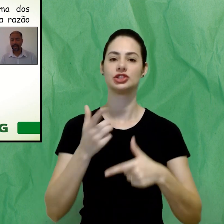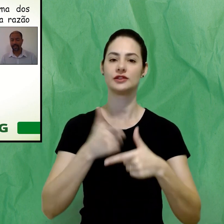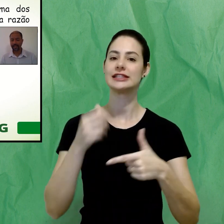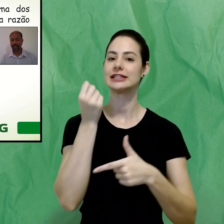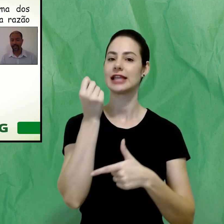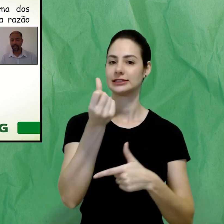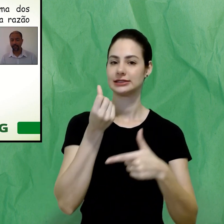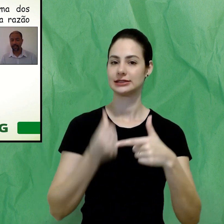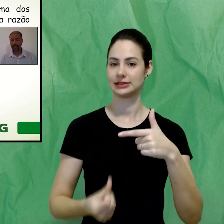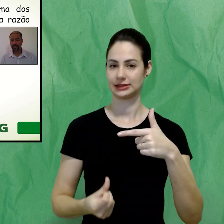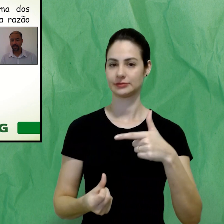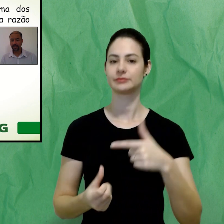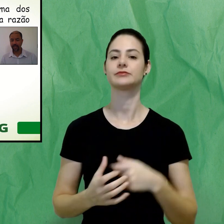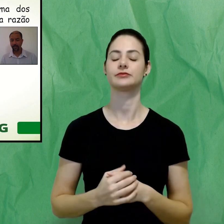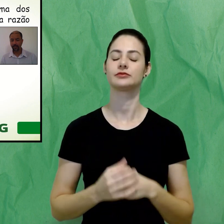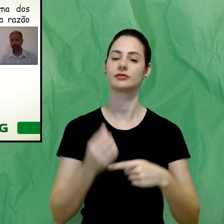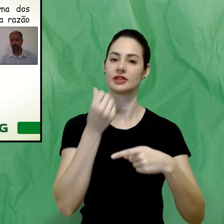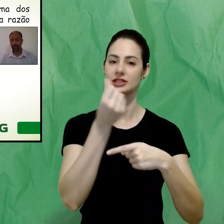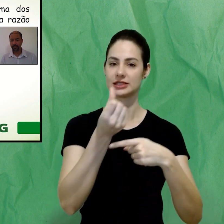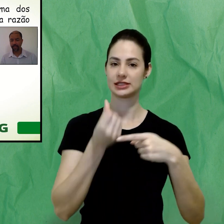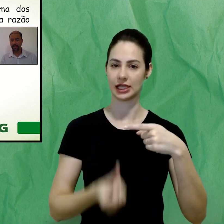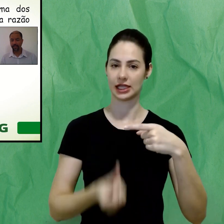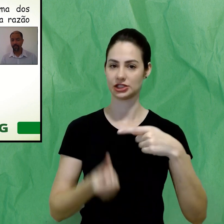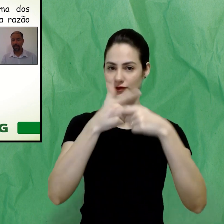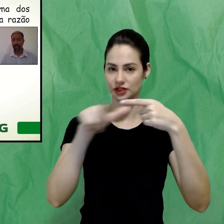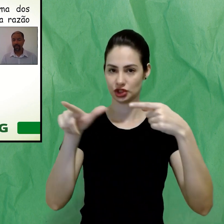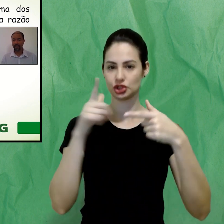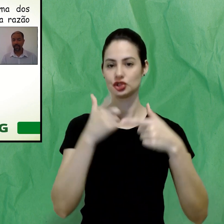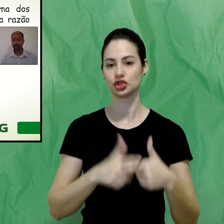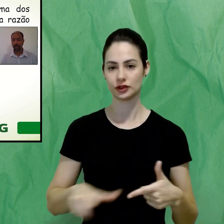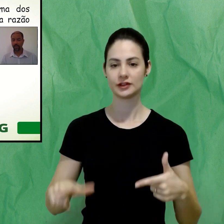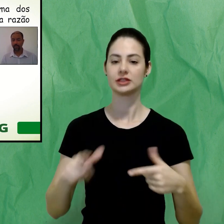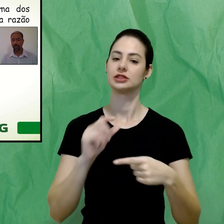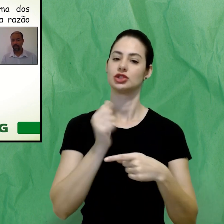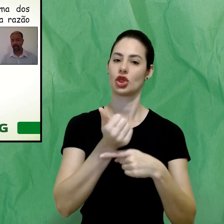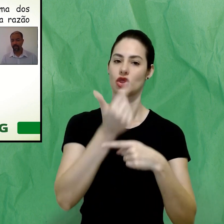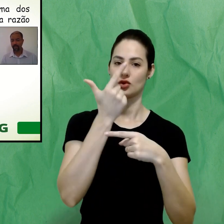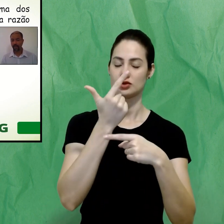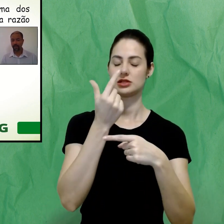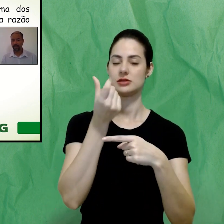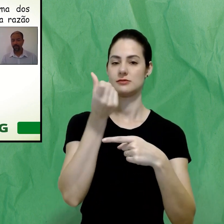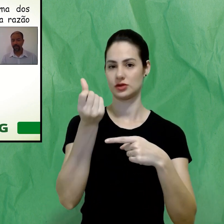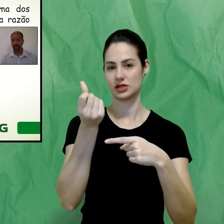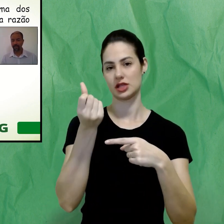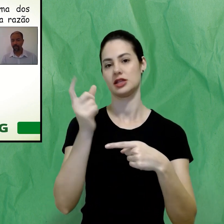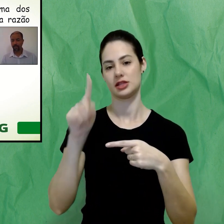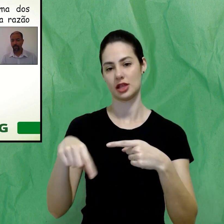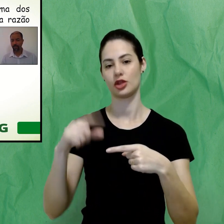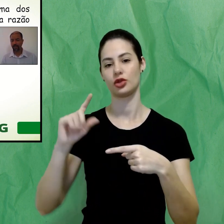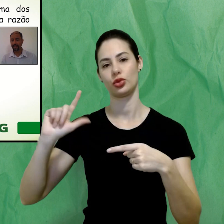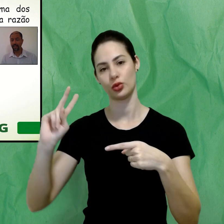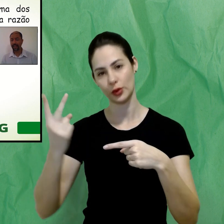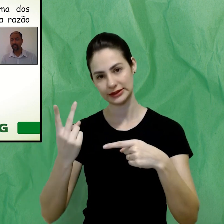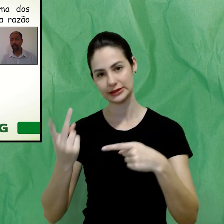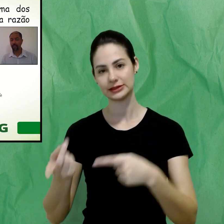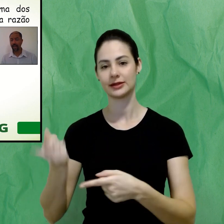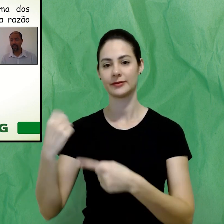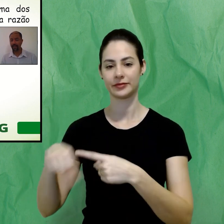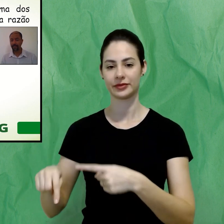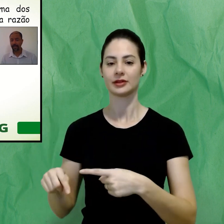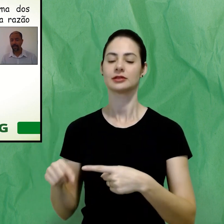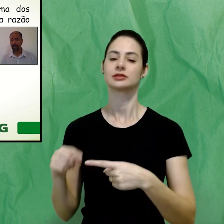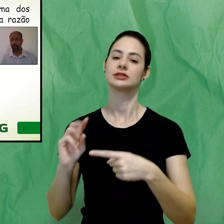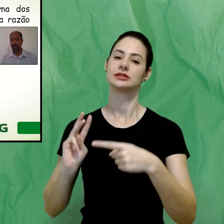por 6. Se eu fizer essa divisão por 6, 12 por 6, 2, 18 por 6,